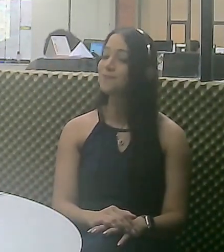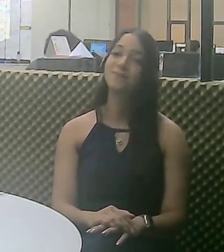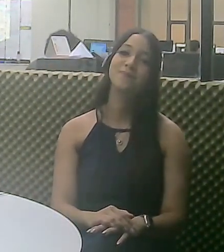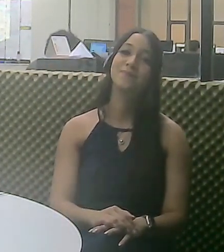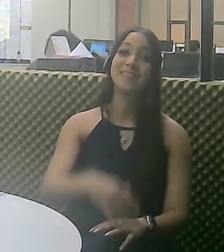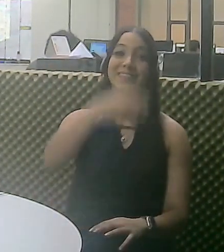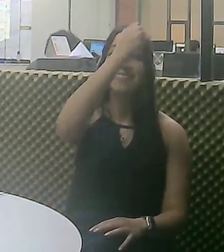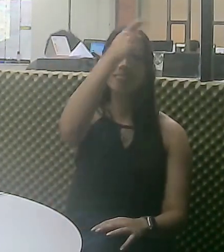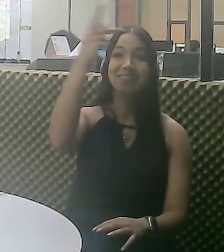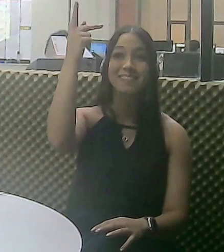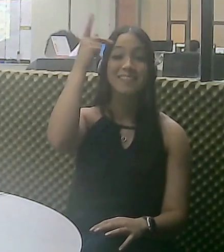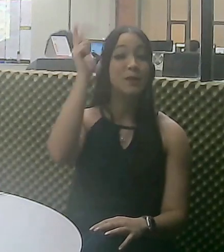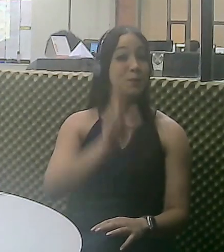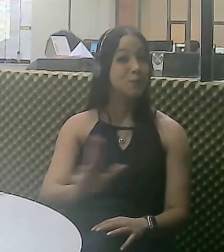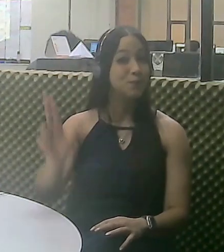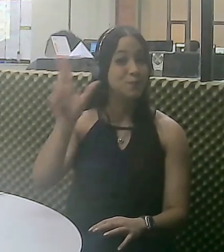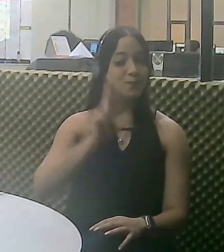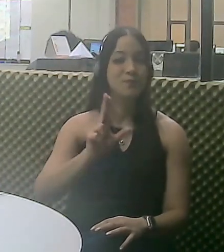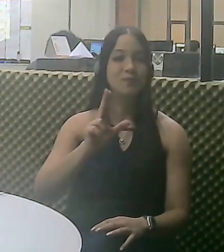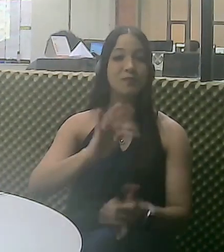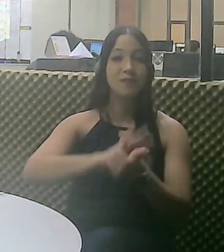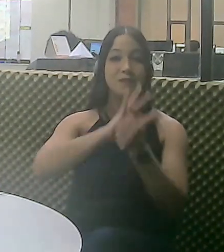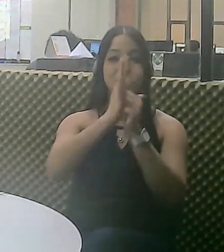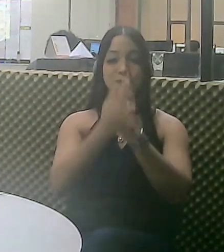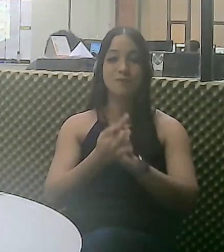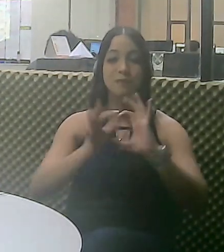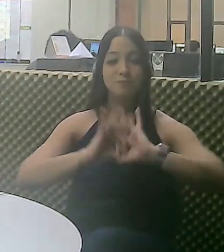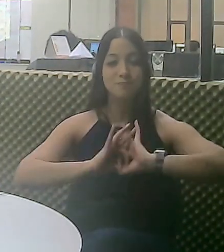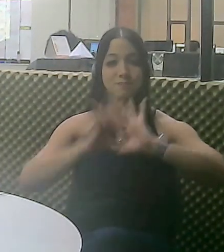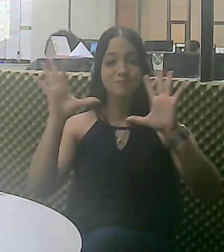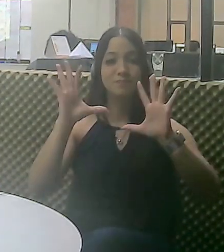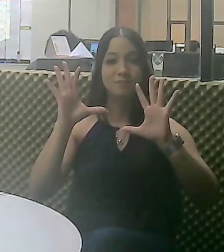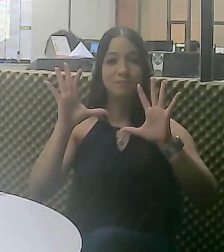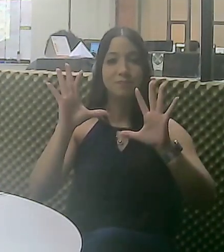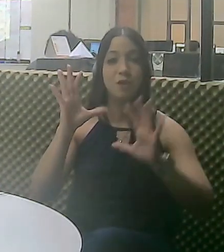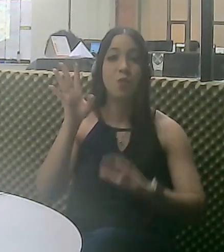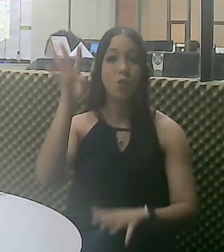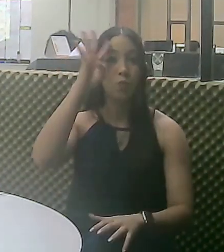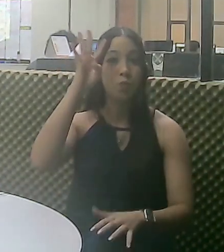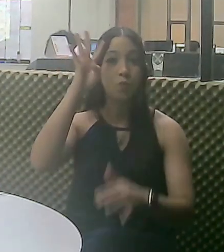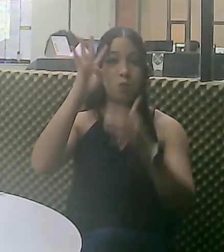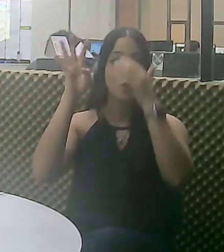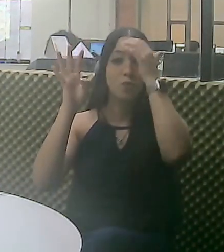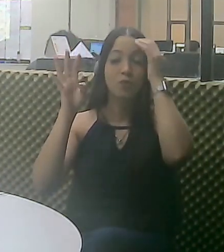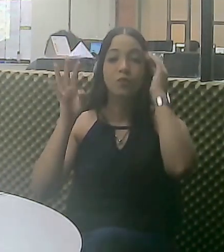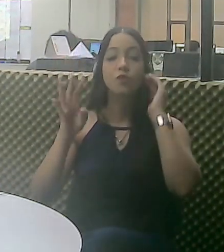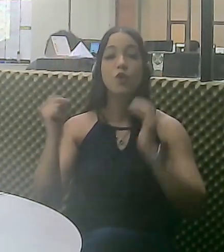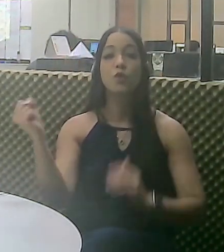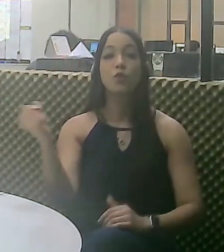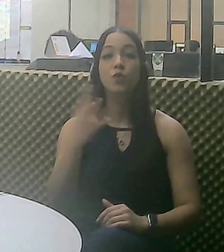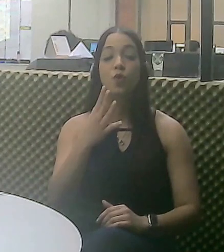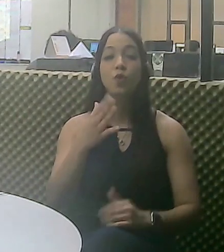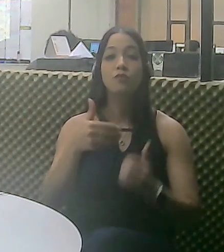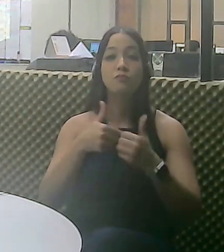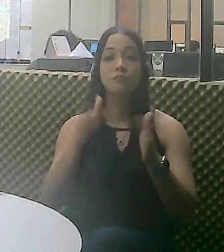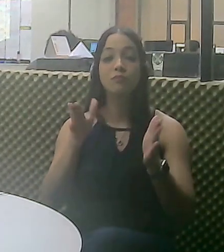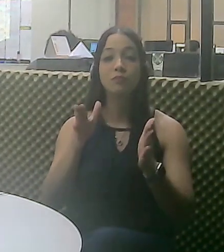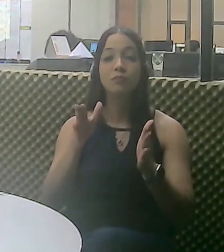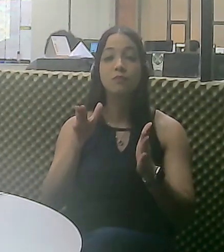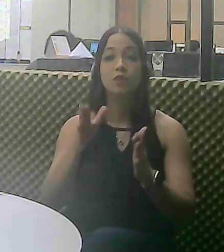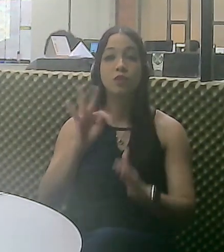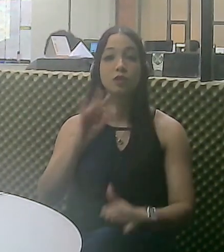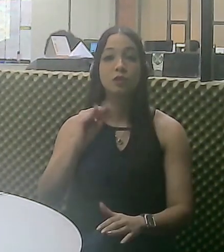a Prefeitura de Uberlândia por meio da futel libera o público nesta quarta-feira a nova portaria do Bairro